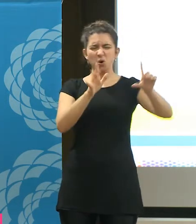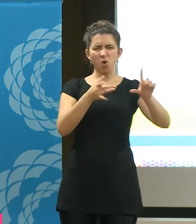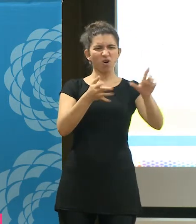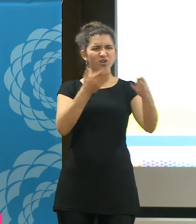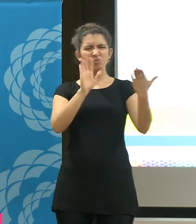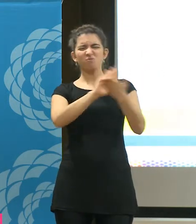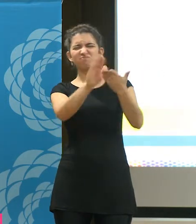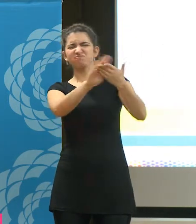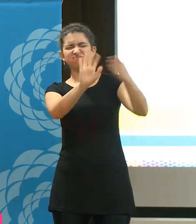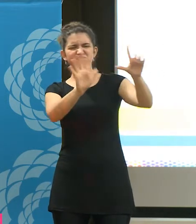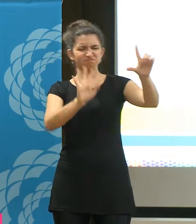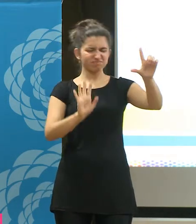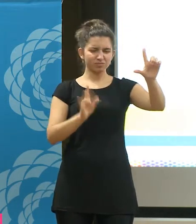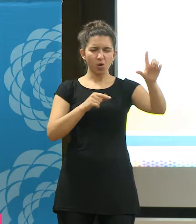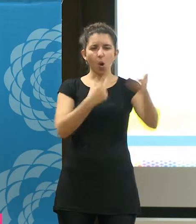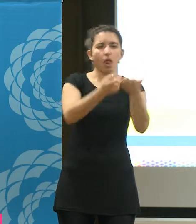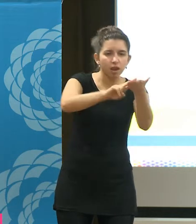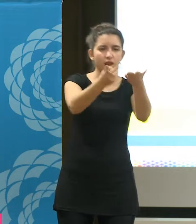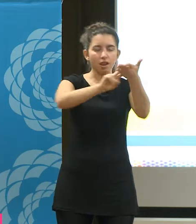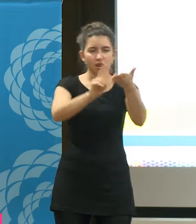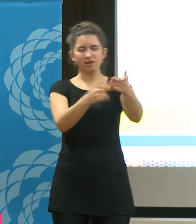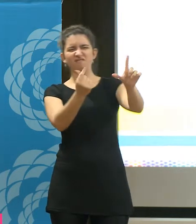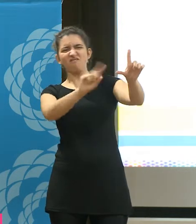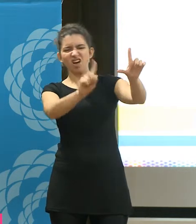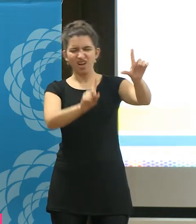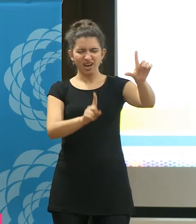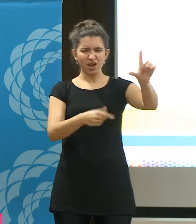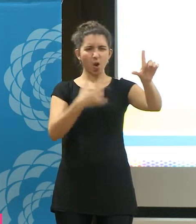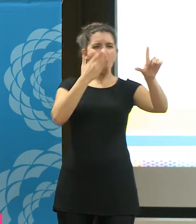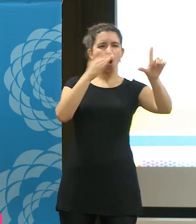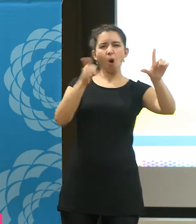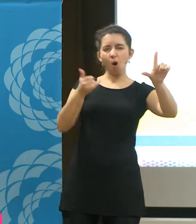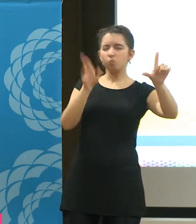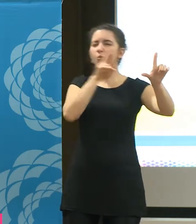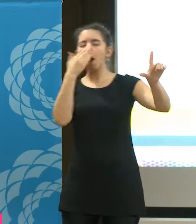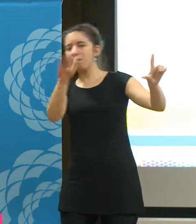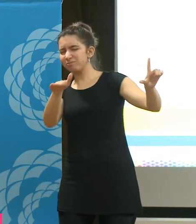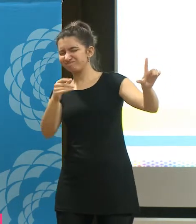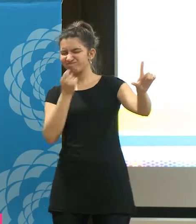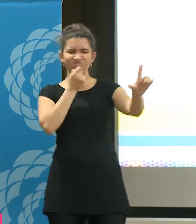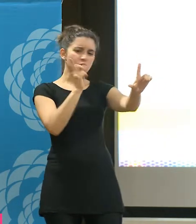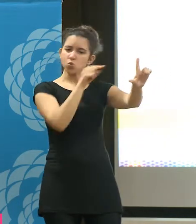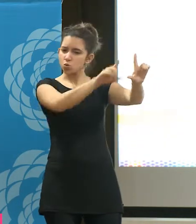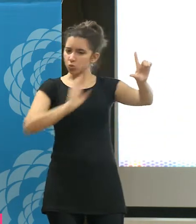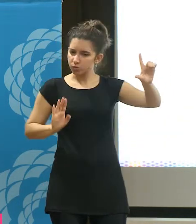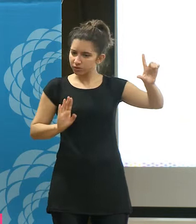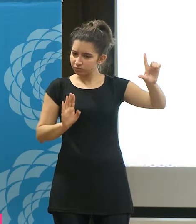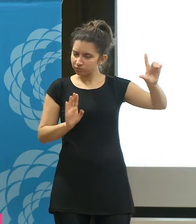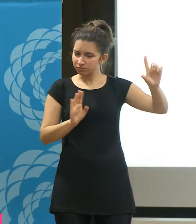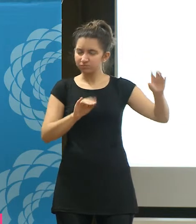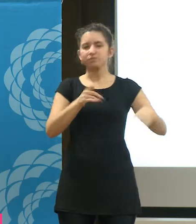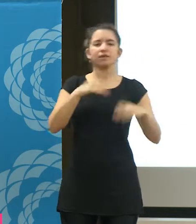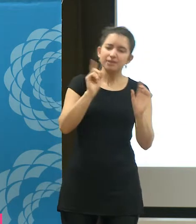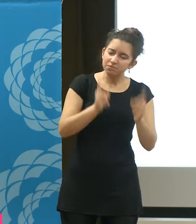frívolos, repetitivos, de mala calidad y desvalorizan a la mujer. También generan el rechazo de